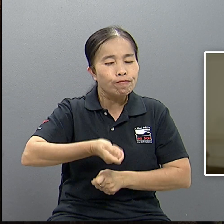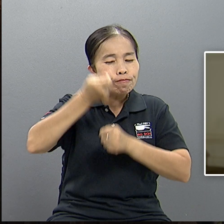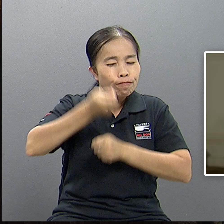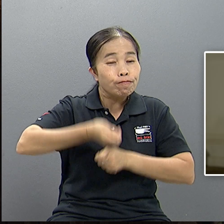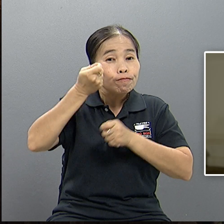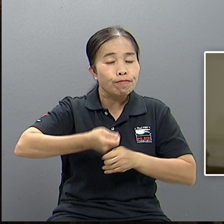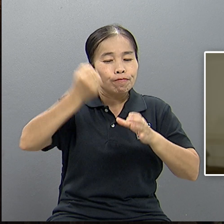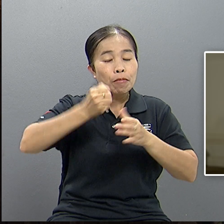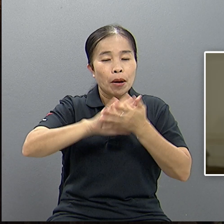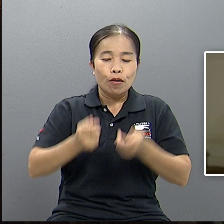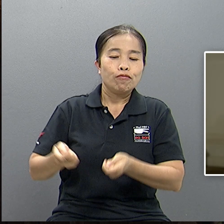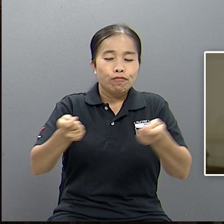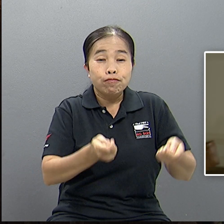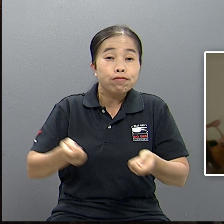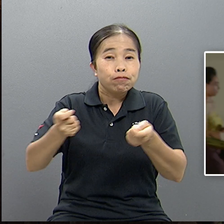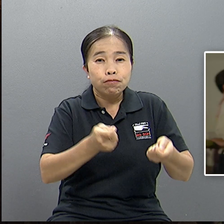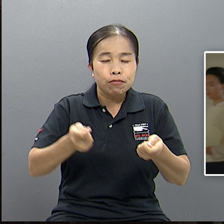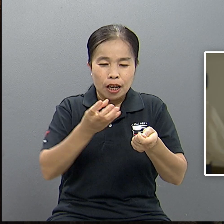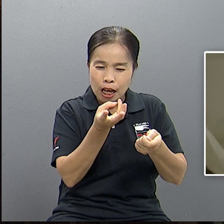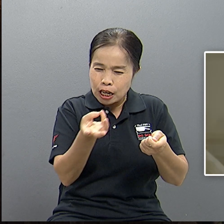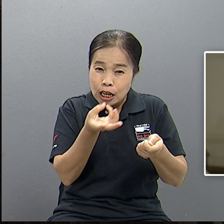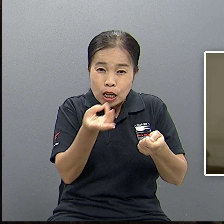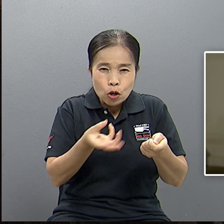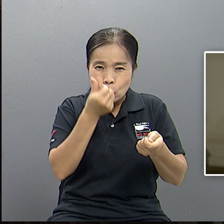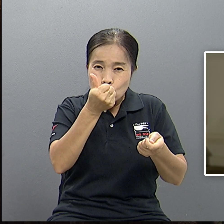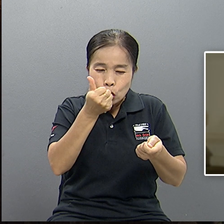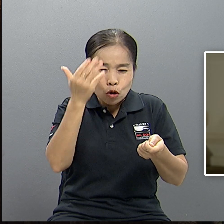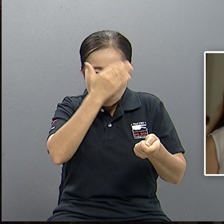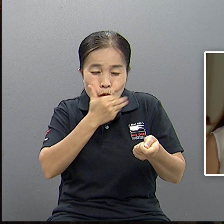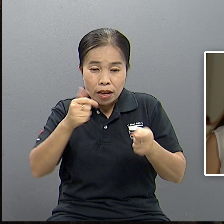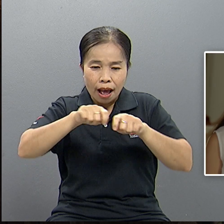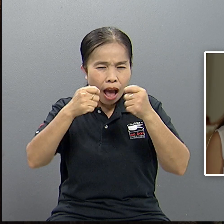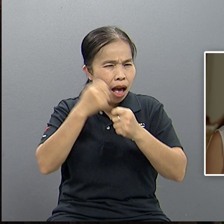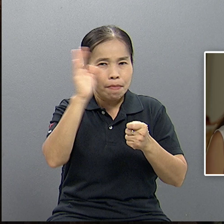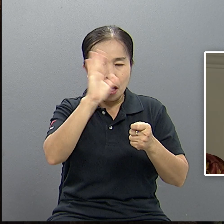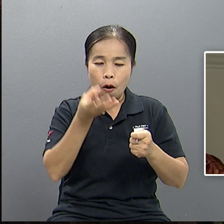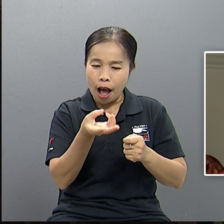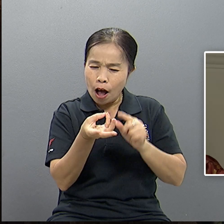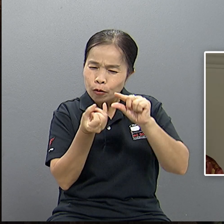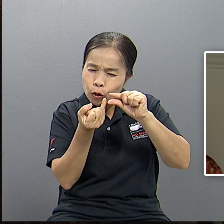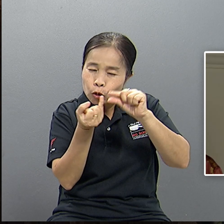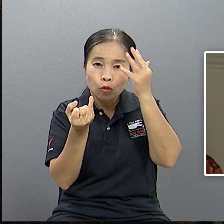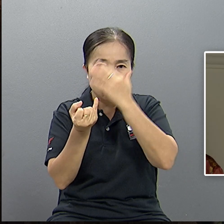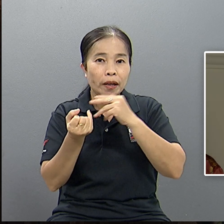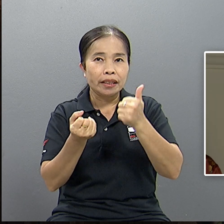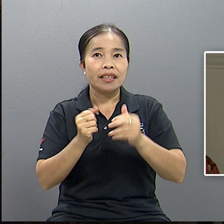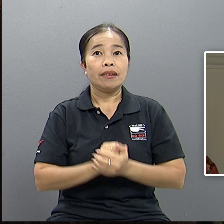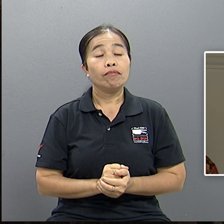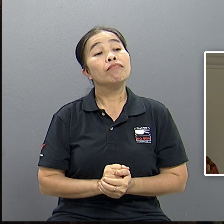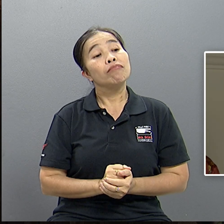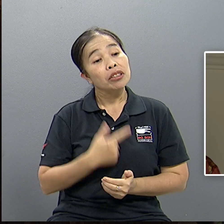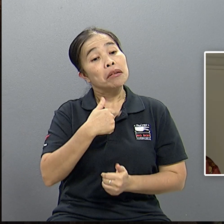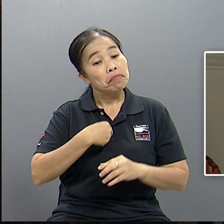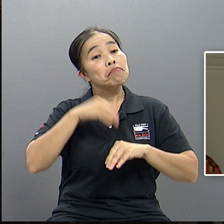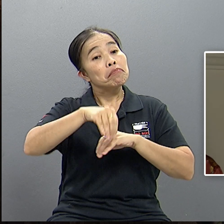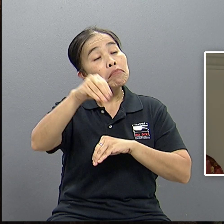ก็เอามาร่อนคัดเฉพาะเมล็ดข้าวที่สมบูรณ์ไม่แตกหัก ข้าวไร่ถ้าหุงด้วยน้ำฝ